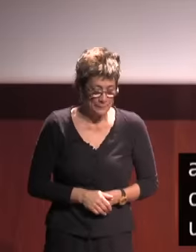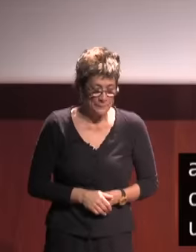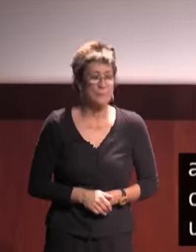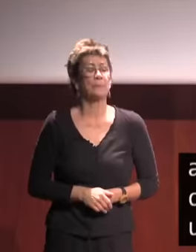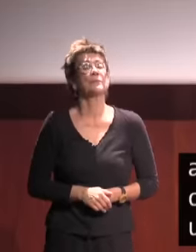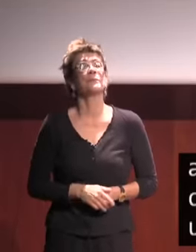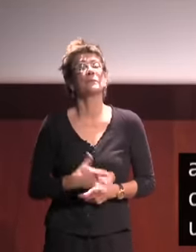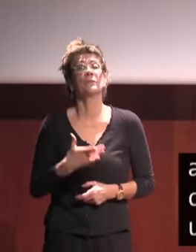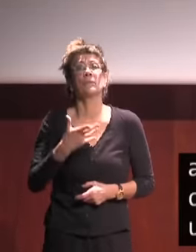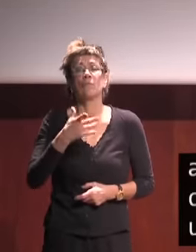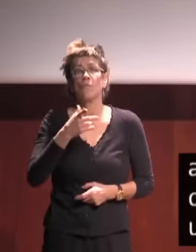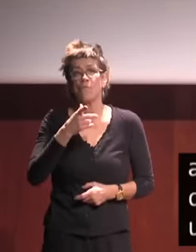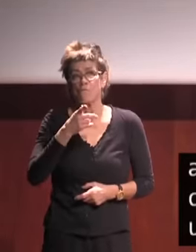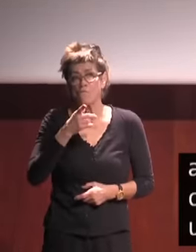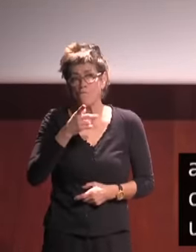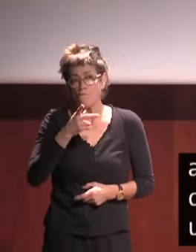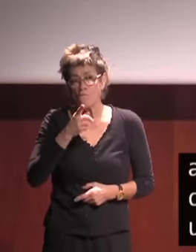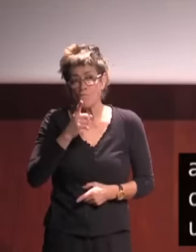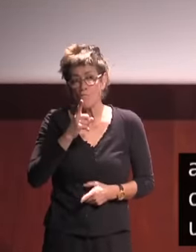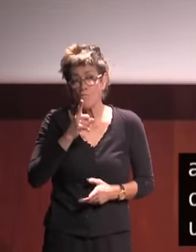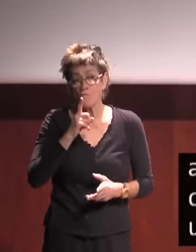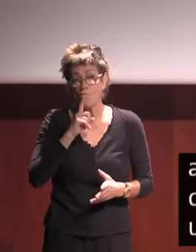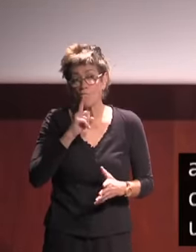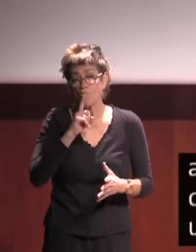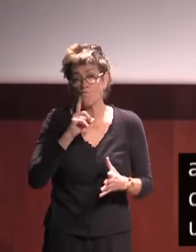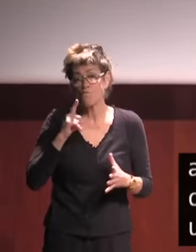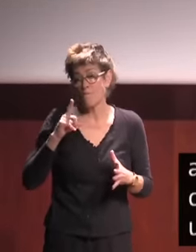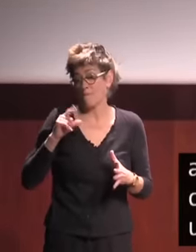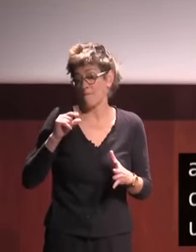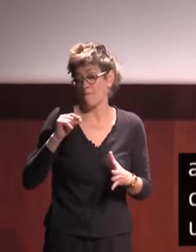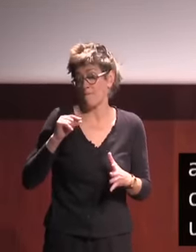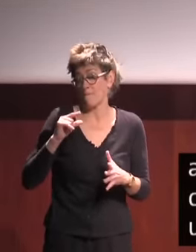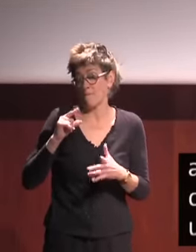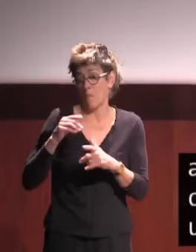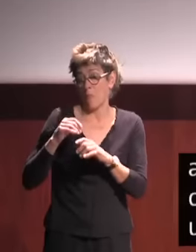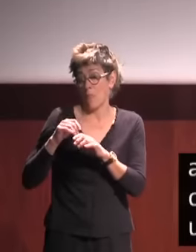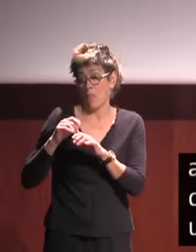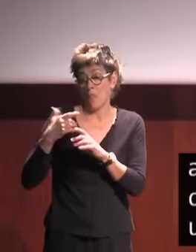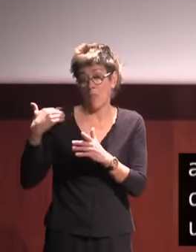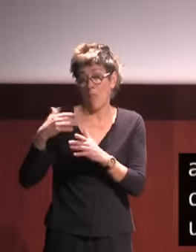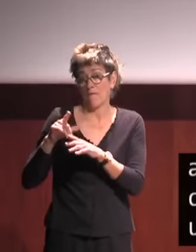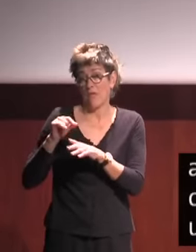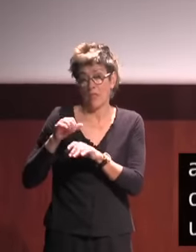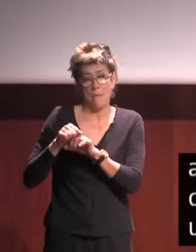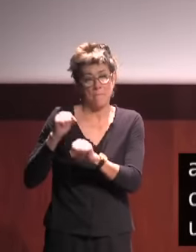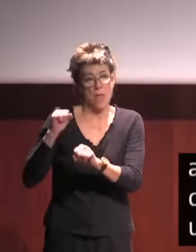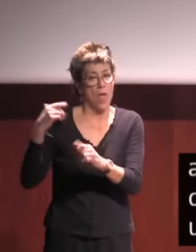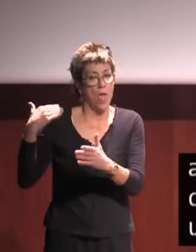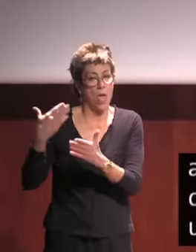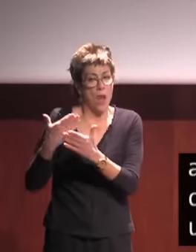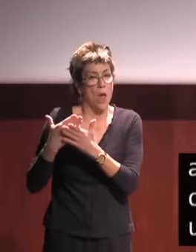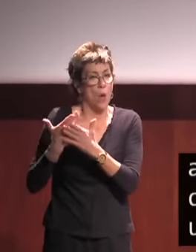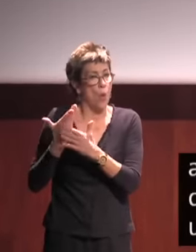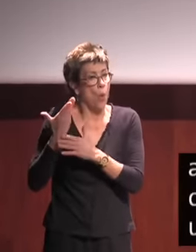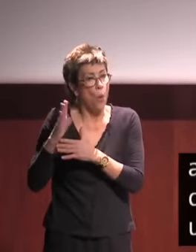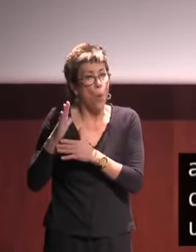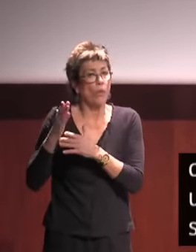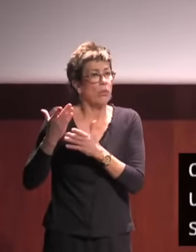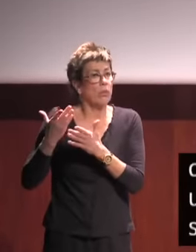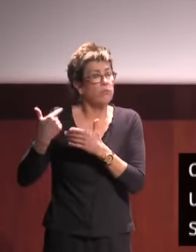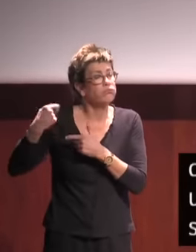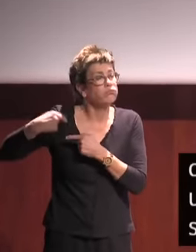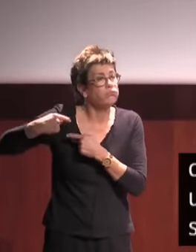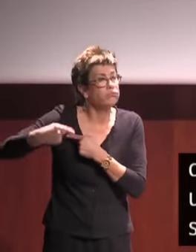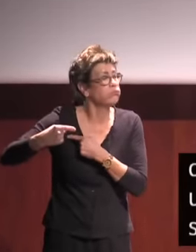Depuis que depuis ce 20e siècle, et après, au 20e siècle, il y a d'autres autobiographies, très peu, entre